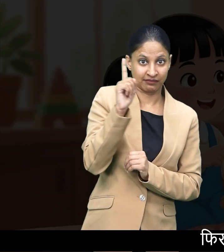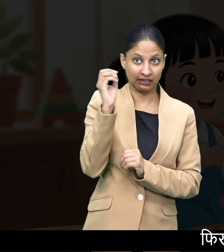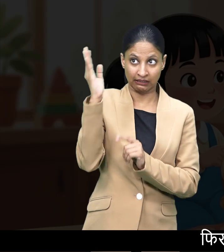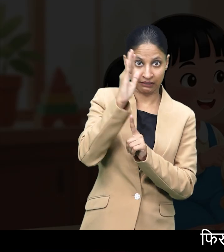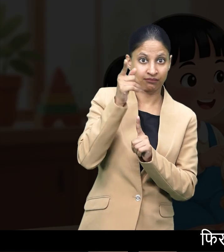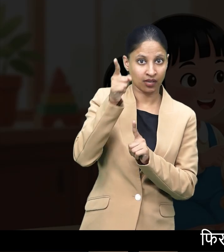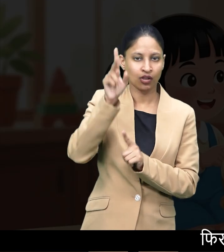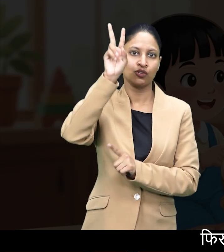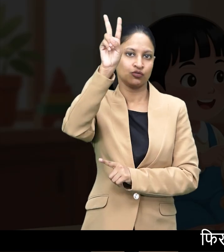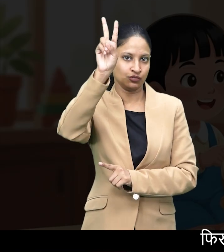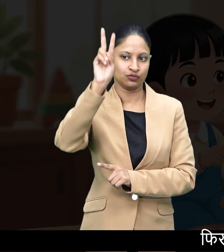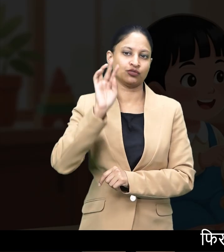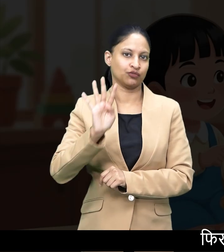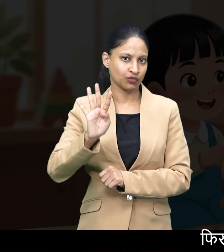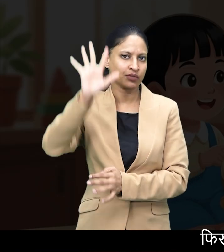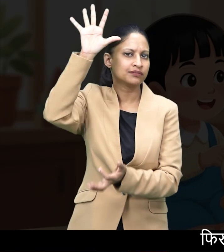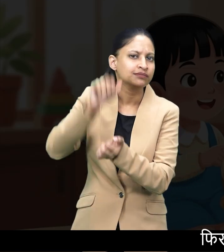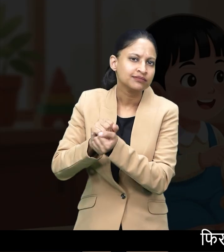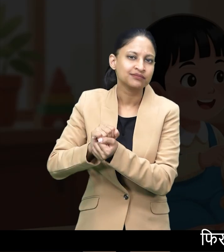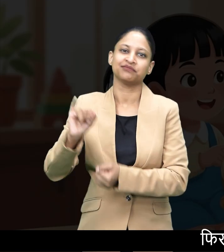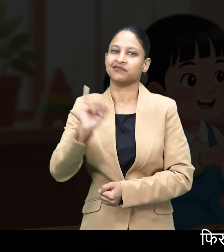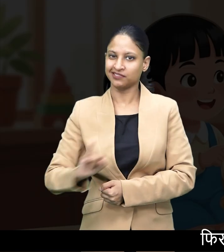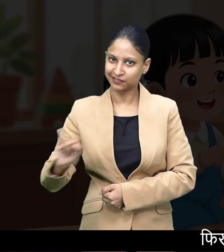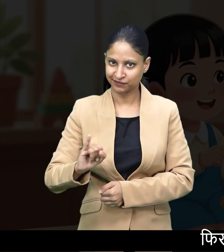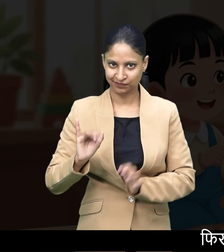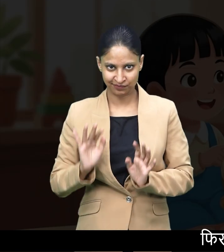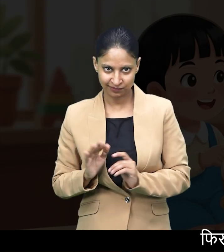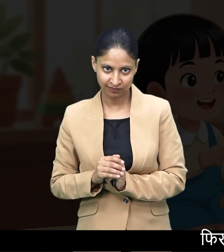फिर दहाई को जोड़े। 2 जोड़ 4 बराबर 6